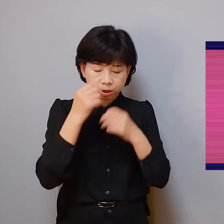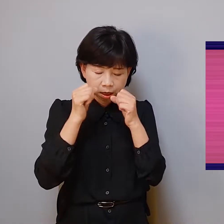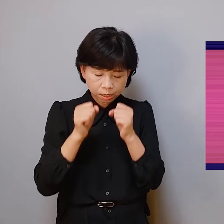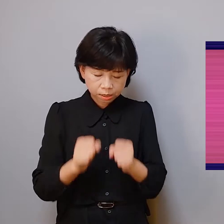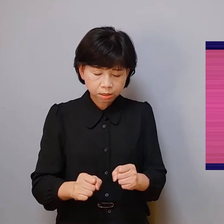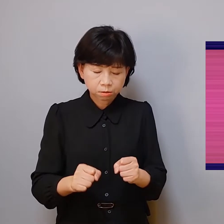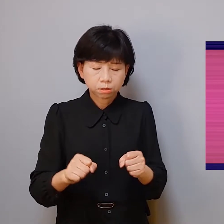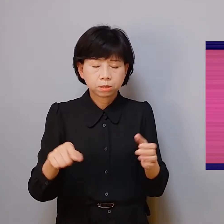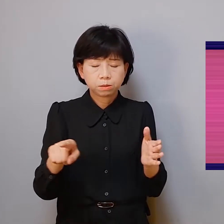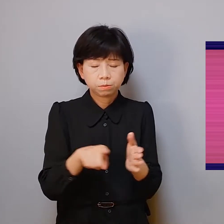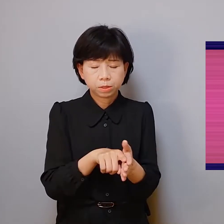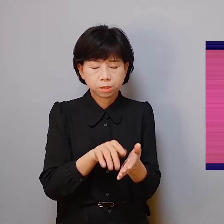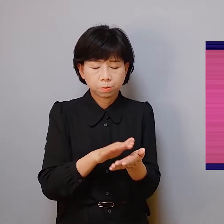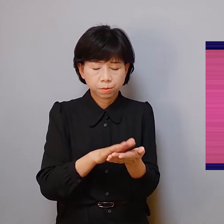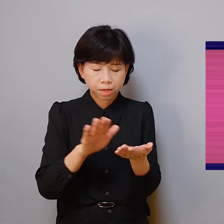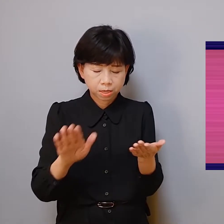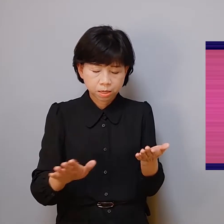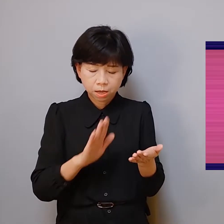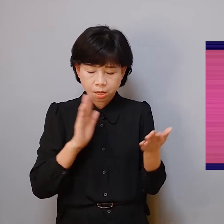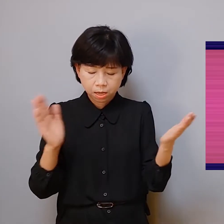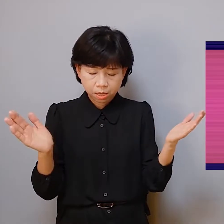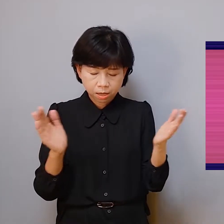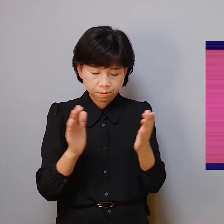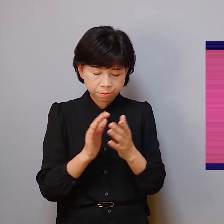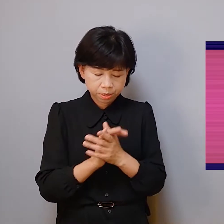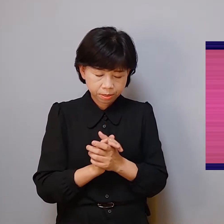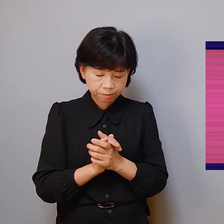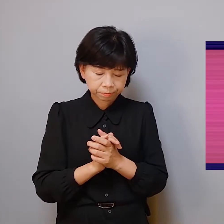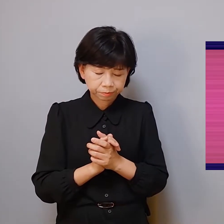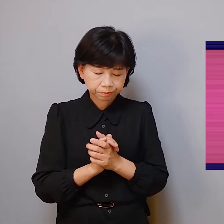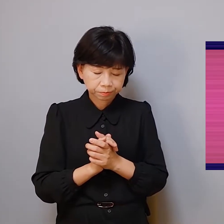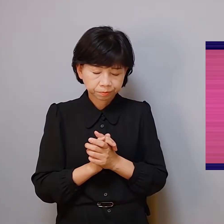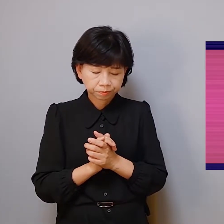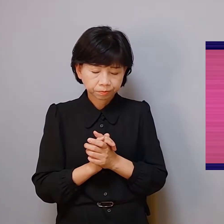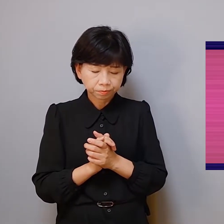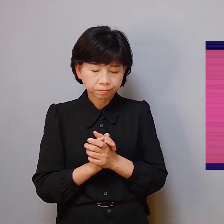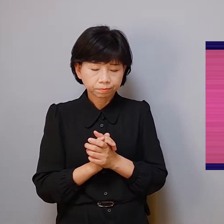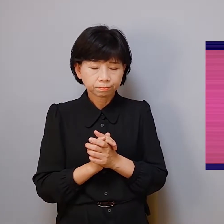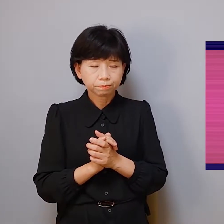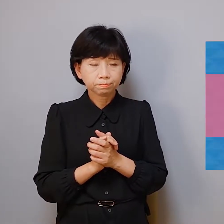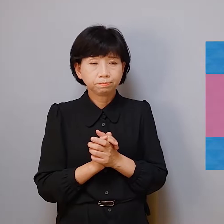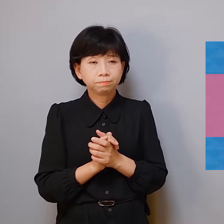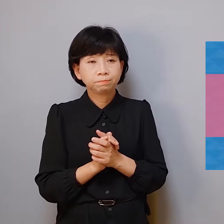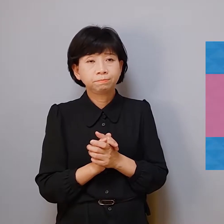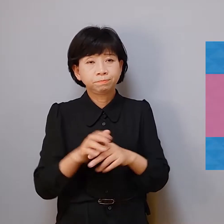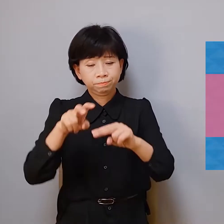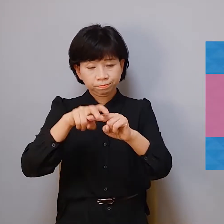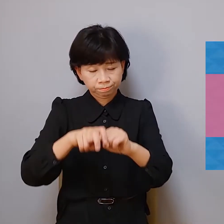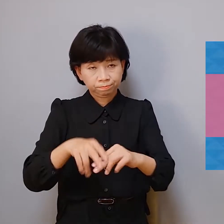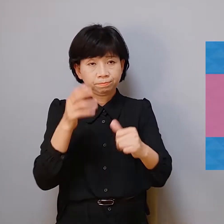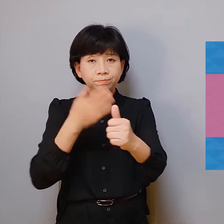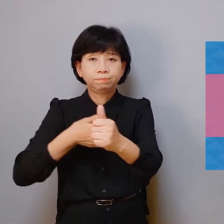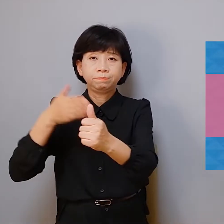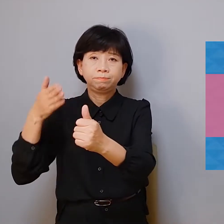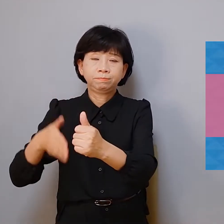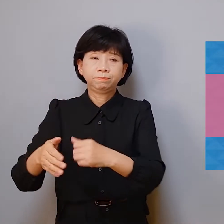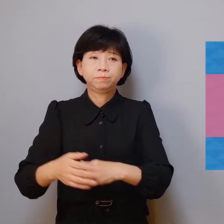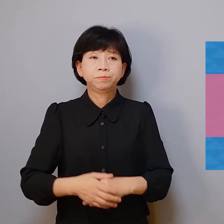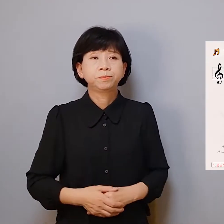것과 영원히 사는 것을 믿사옵나이다. 아멘. 우리 앉으시겠습니다.